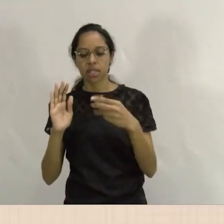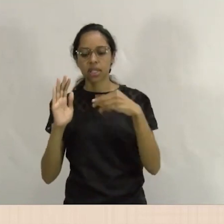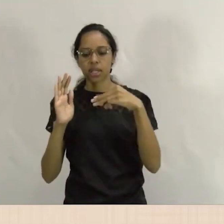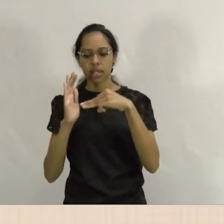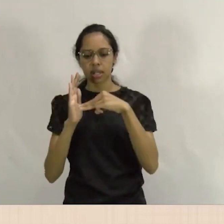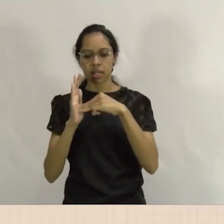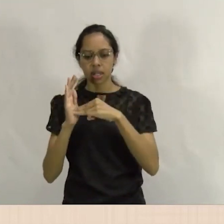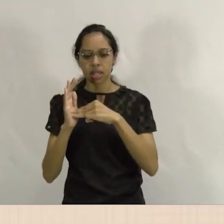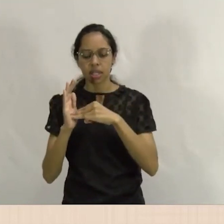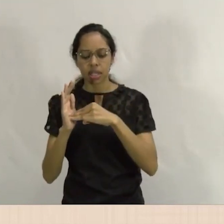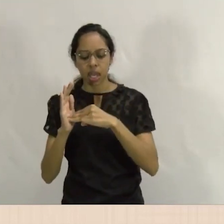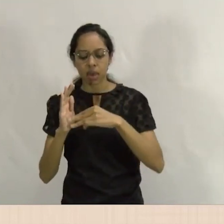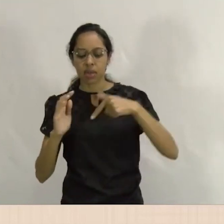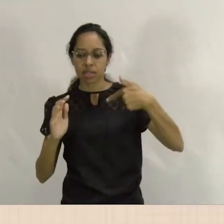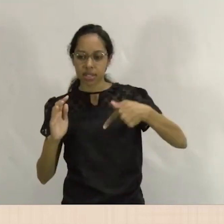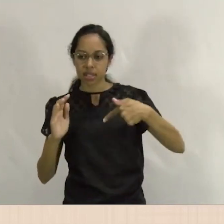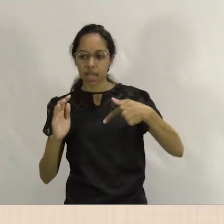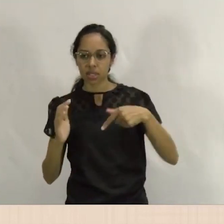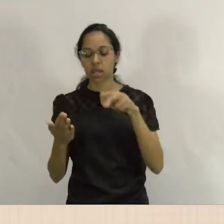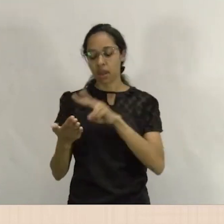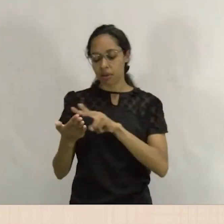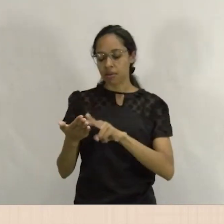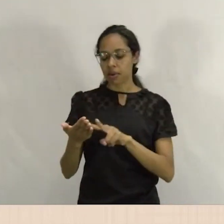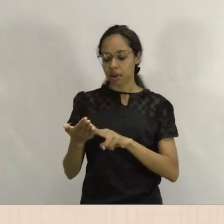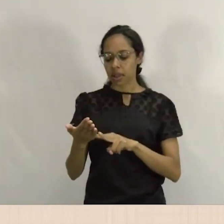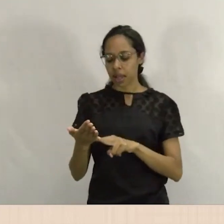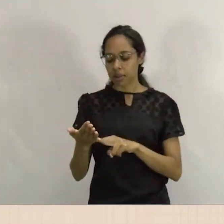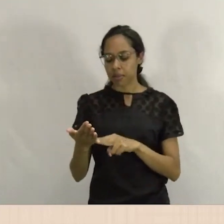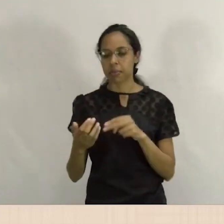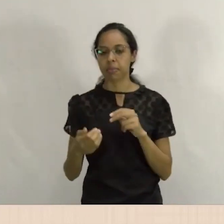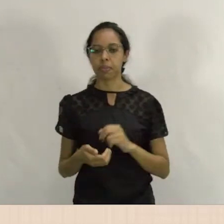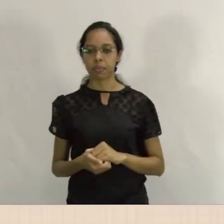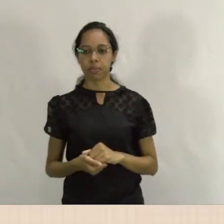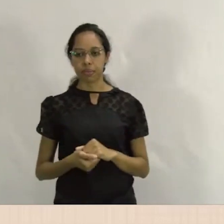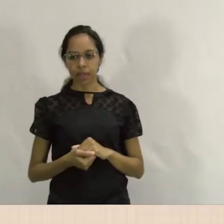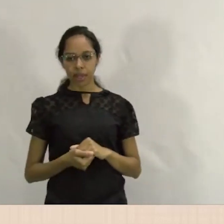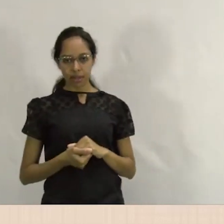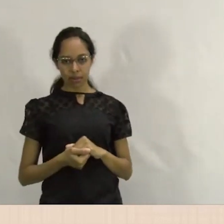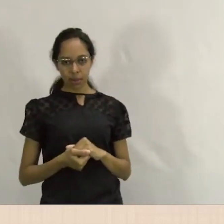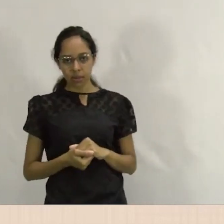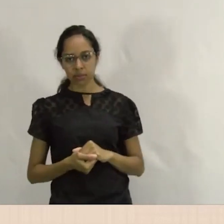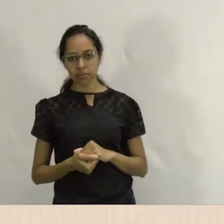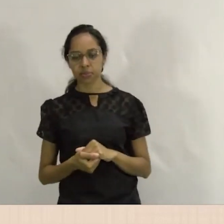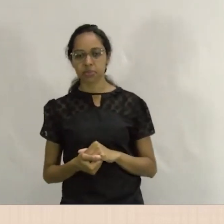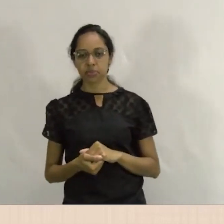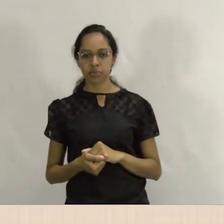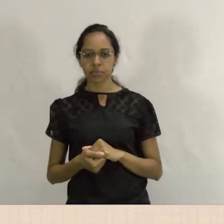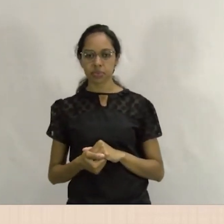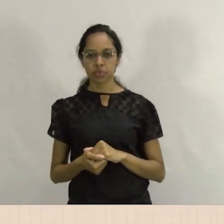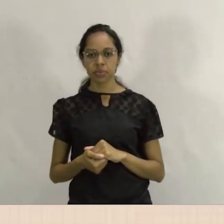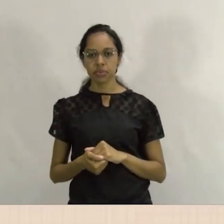Bom, faço questão de ler, vamos lá. 1 Timóteo 1.